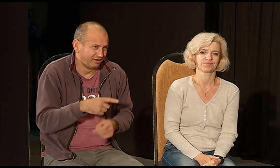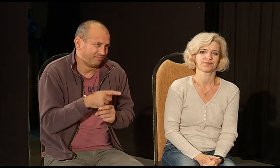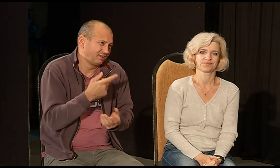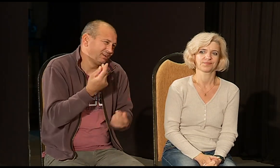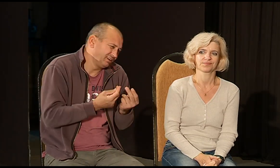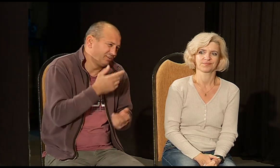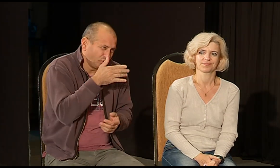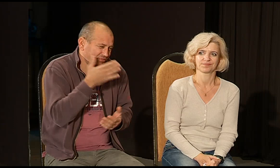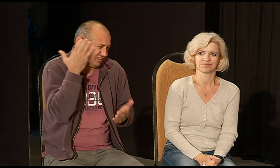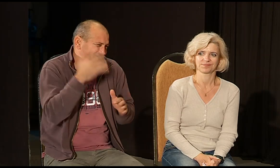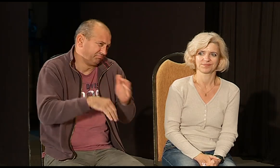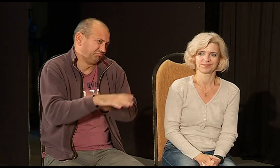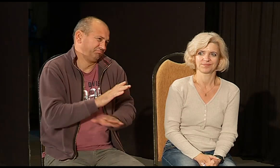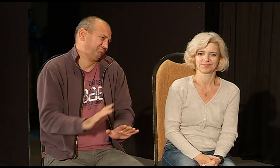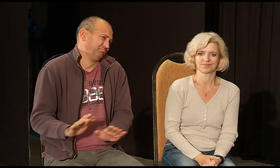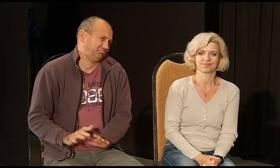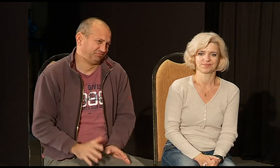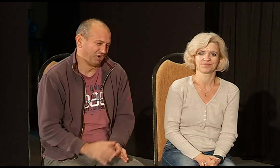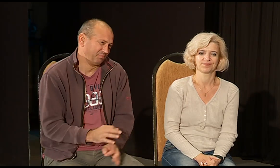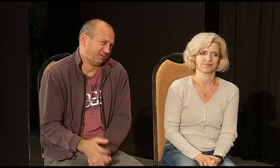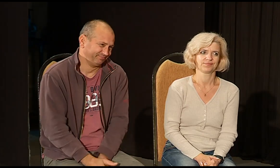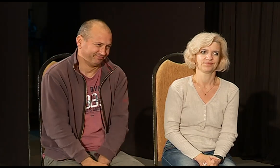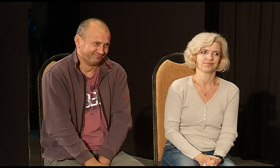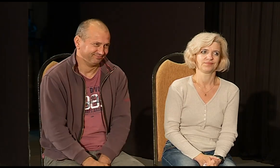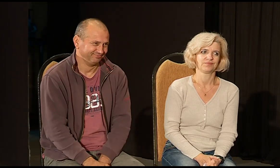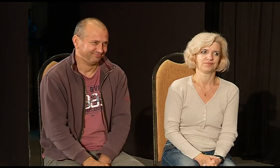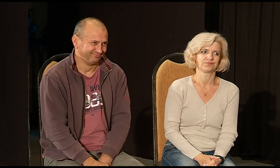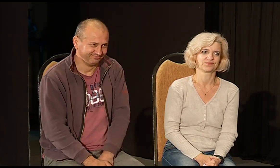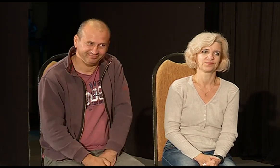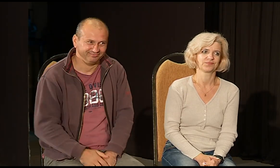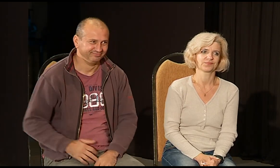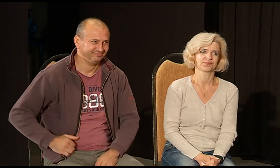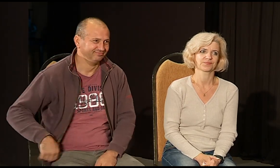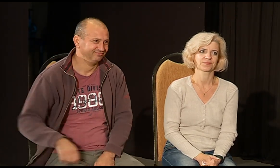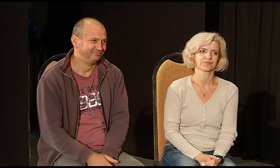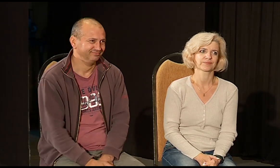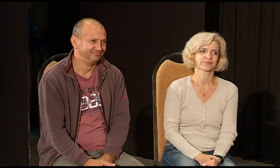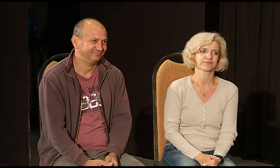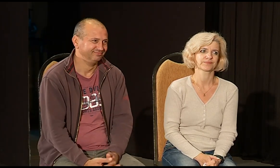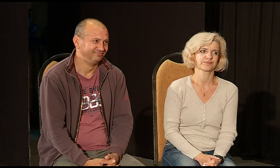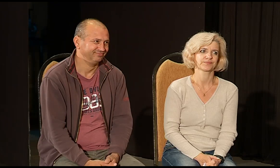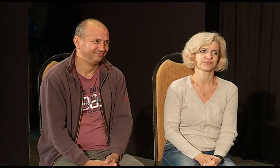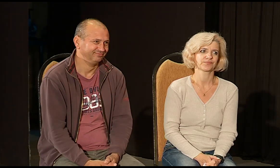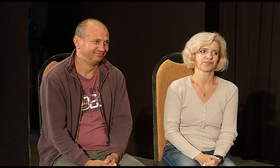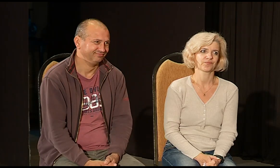el face fotbal, lui place fotbalul tare mult. Asta, deci, face viața mult mai interesantă. Mai